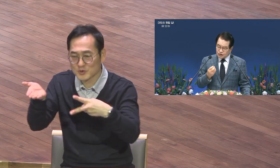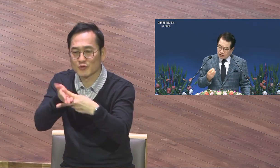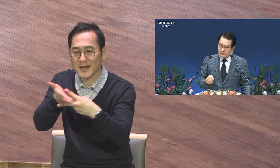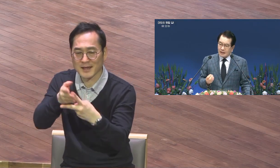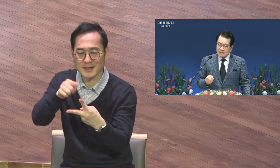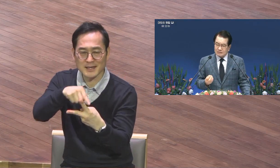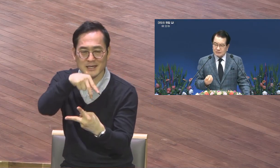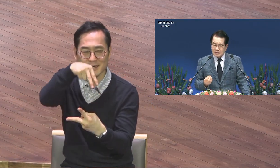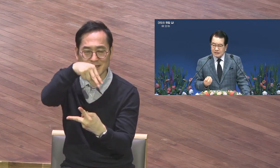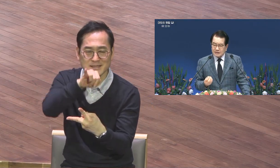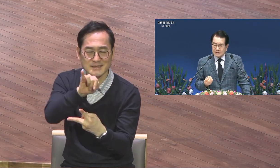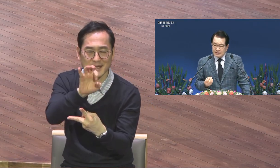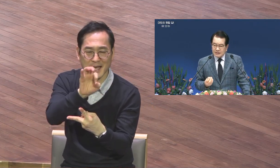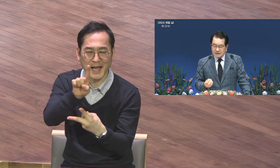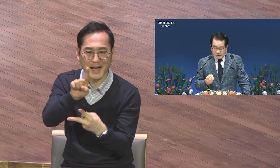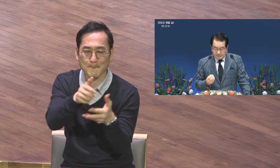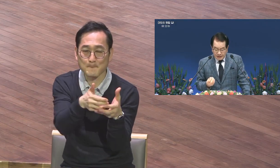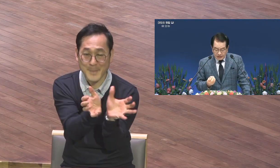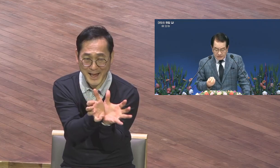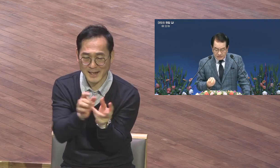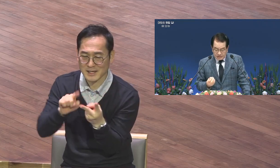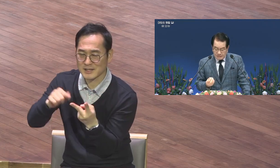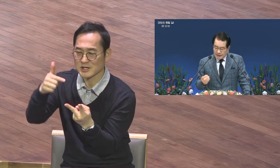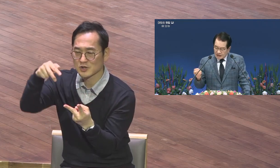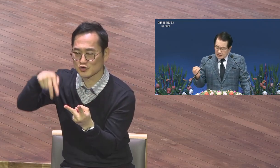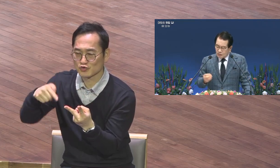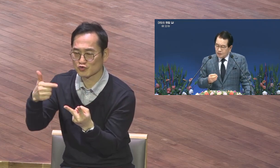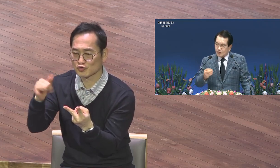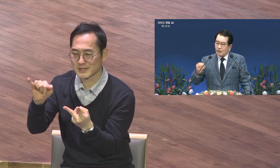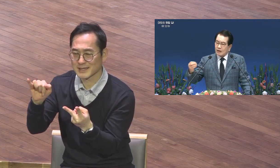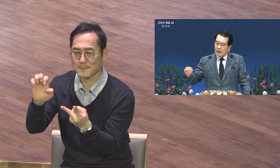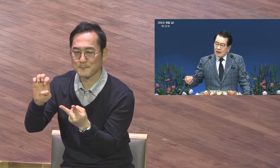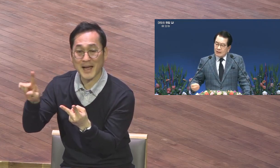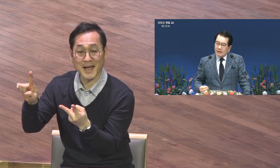시아파하고 순위파가 있습니다. 시아파는